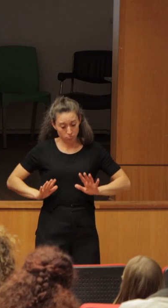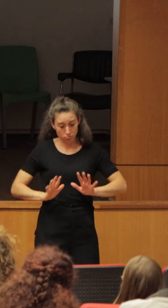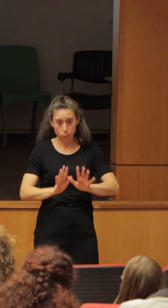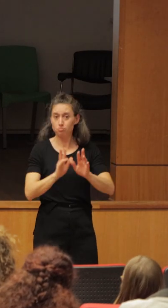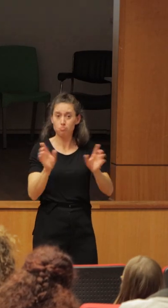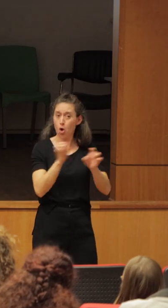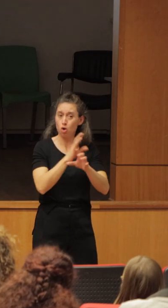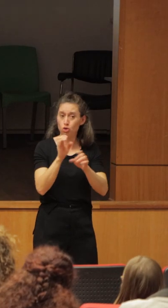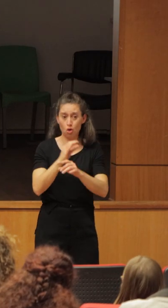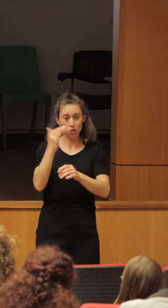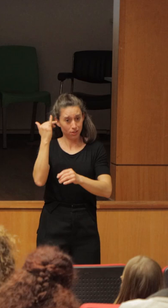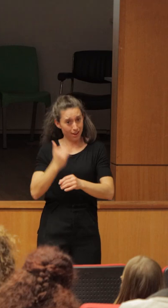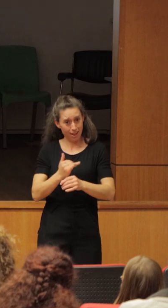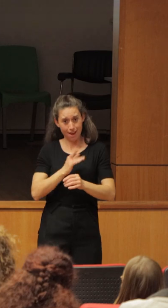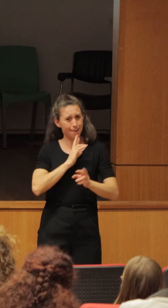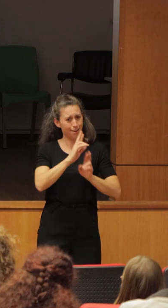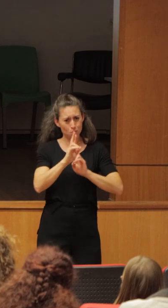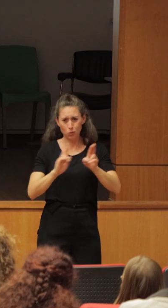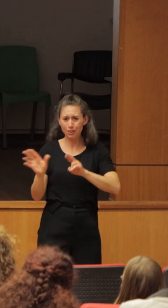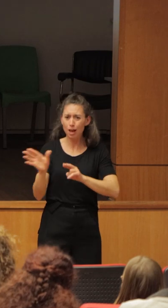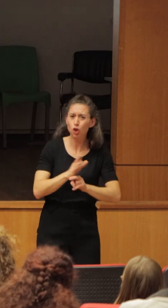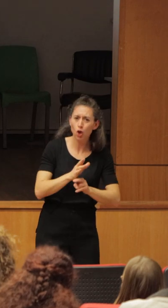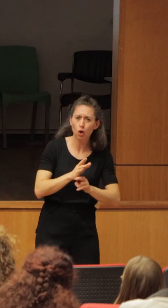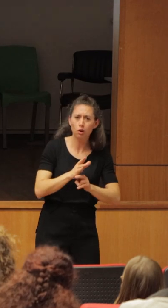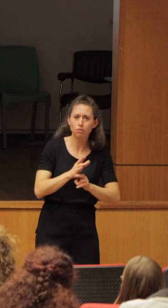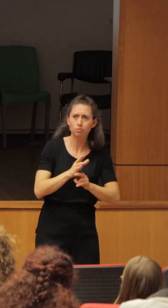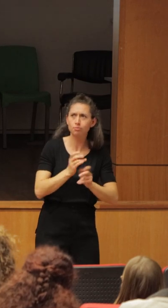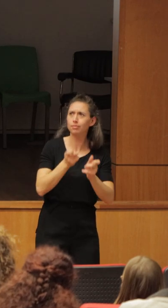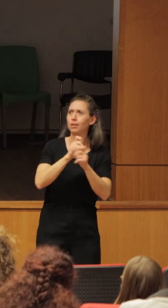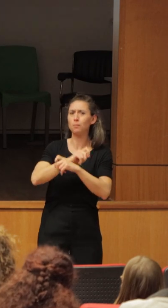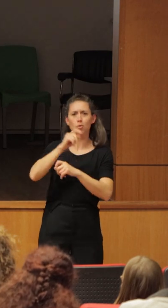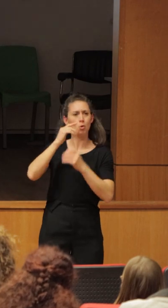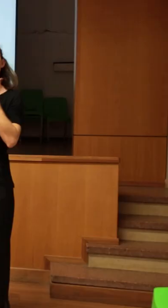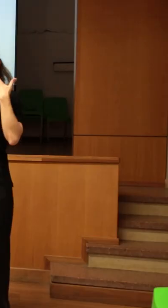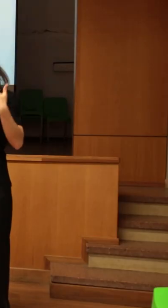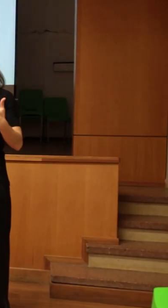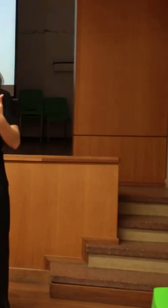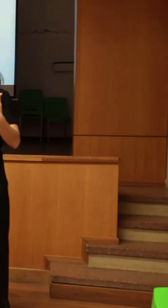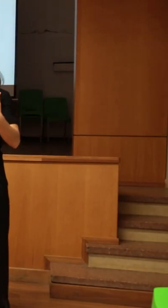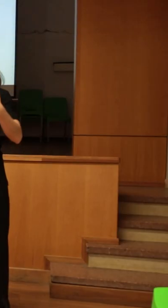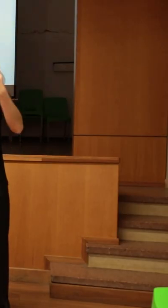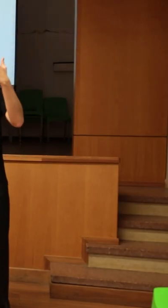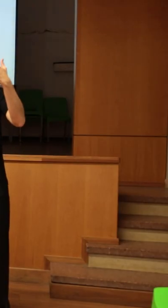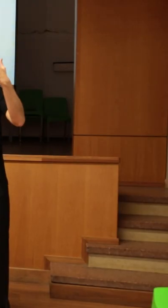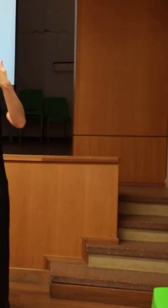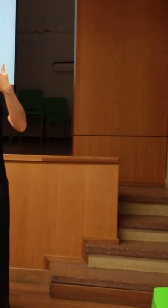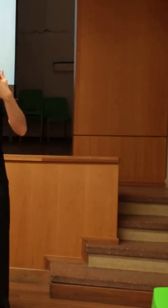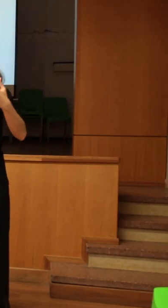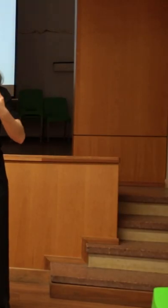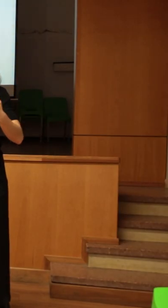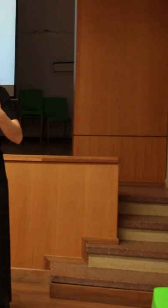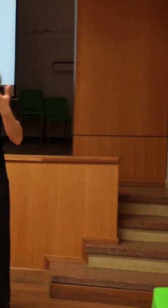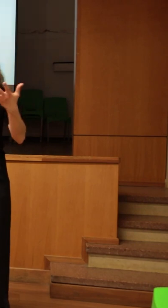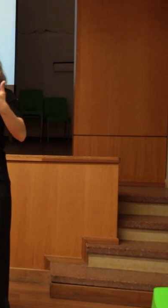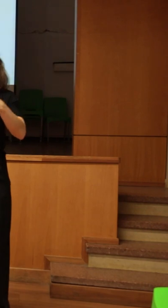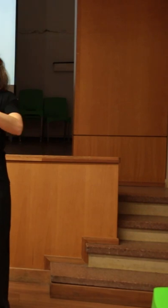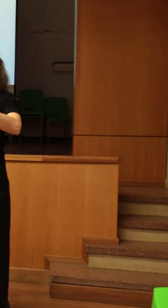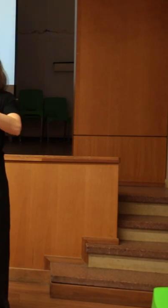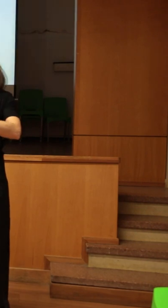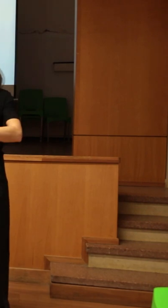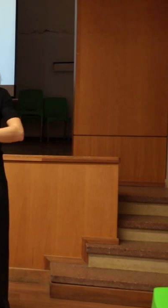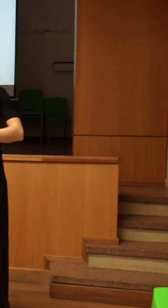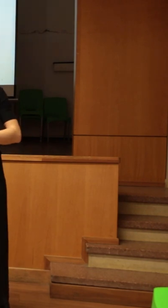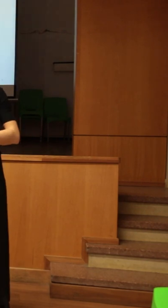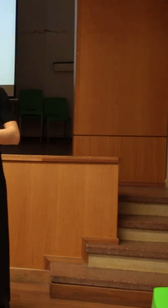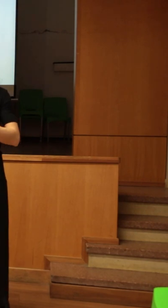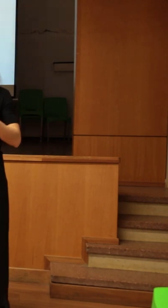las respuestas, me cambiaron las preguntas. Es decir, estamos en un momento